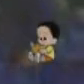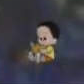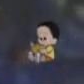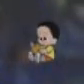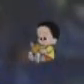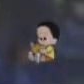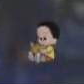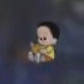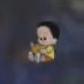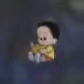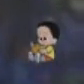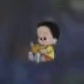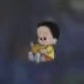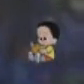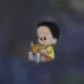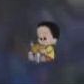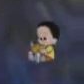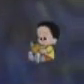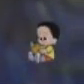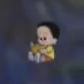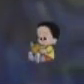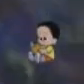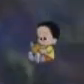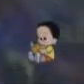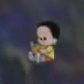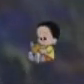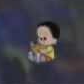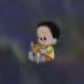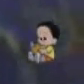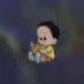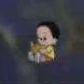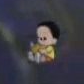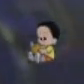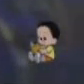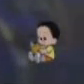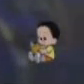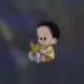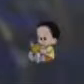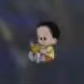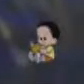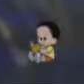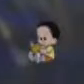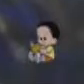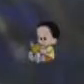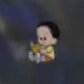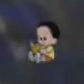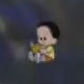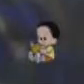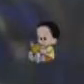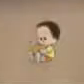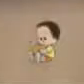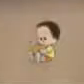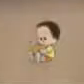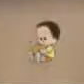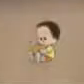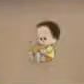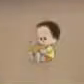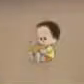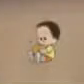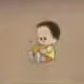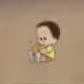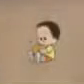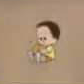rosto deslizam até seu peito. O menino novamente fecha e abre os olhos e olha para suas mãos.